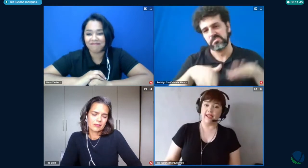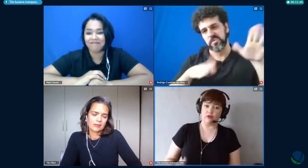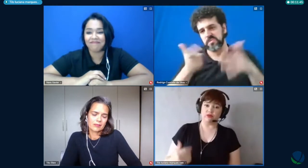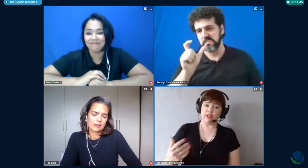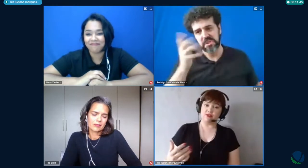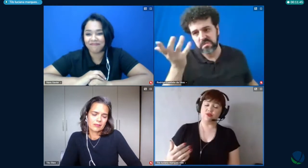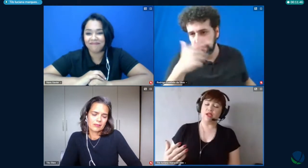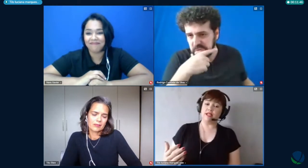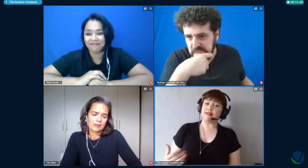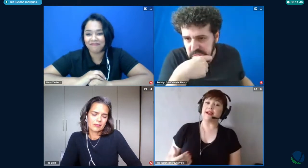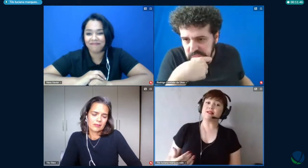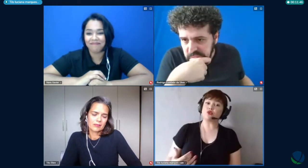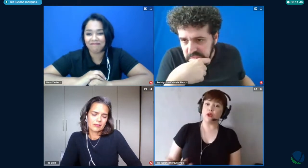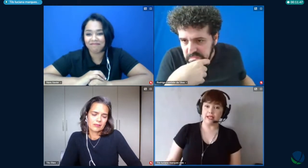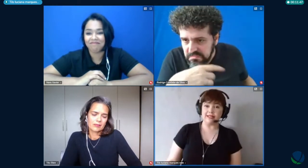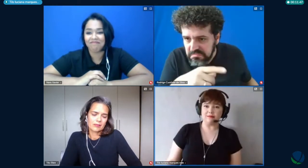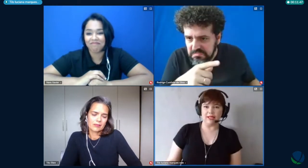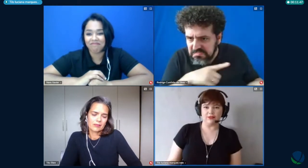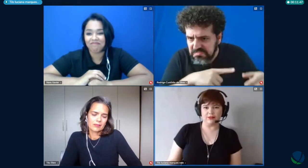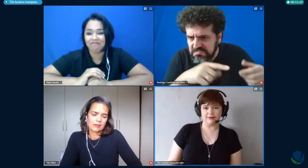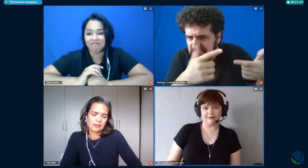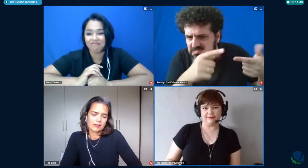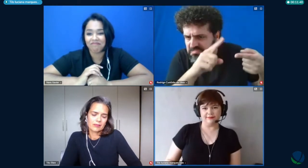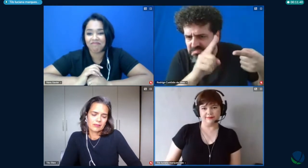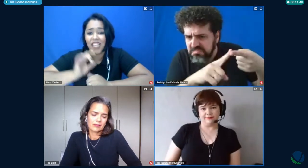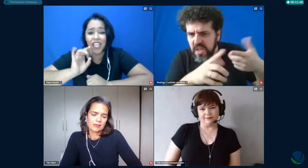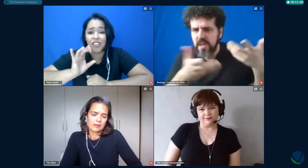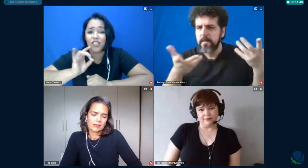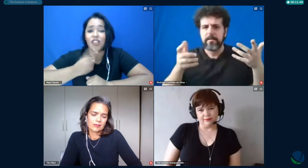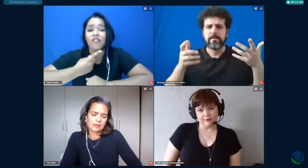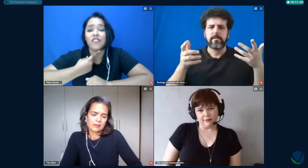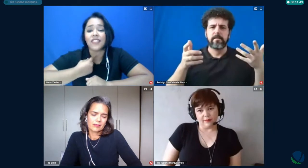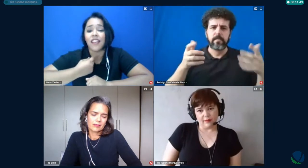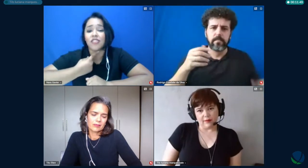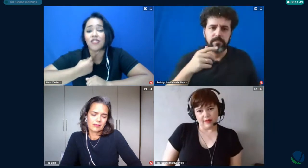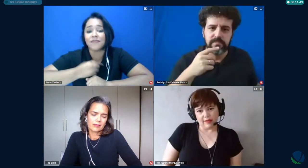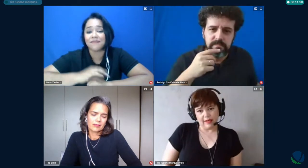Ele é um texto que traz conhecimento.